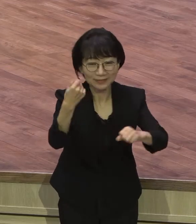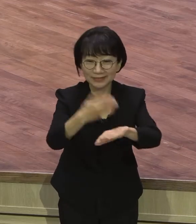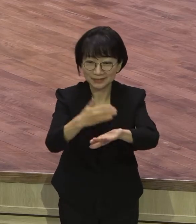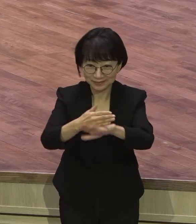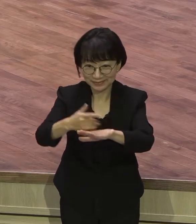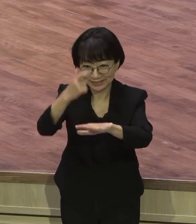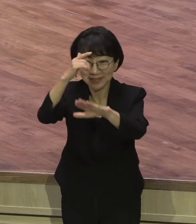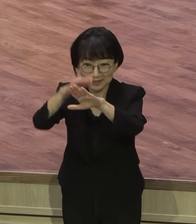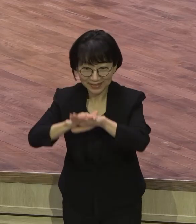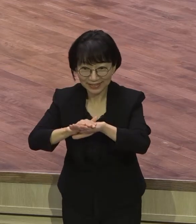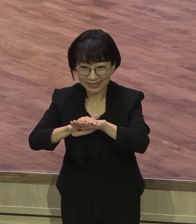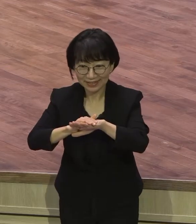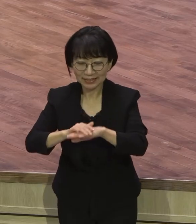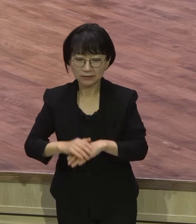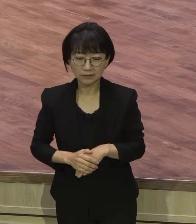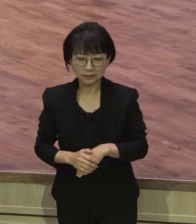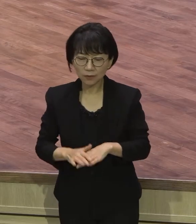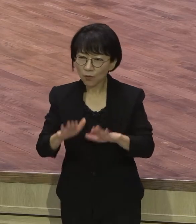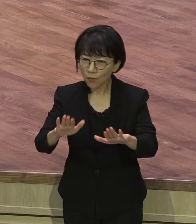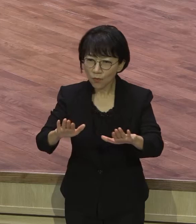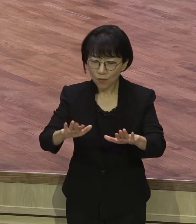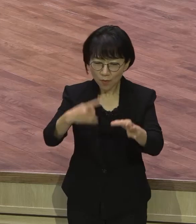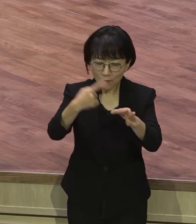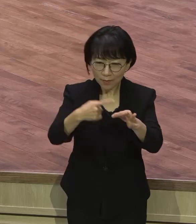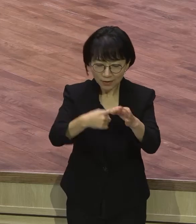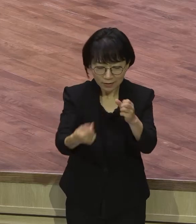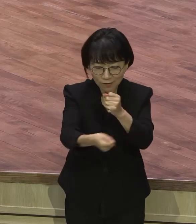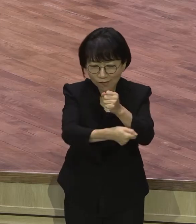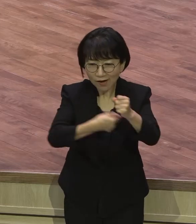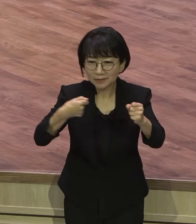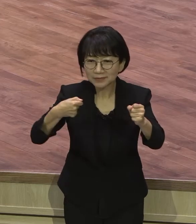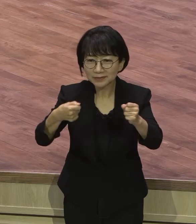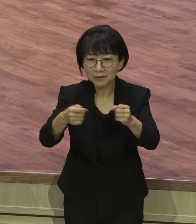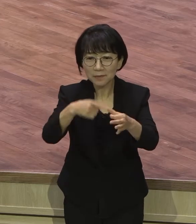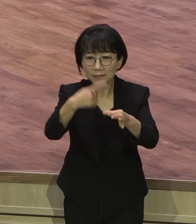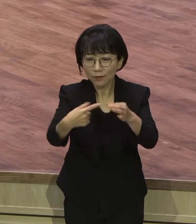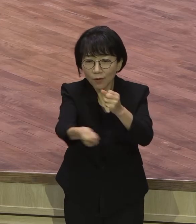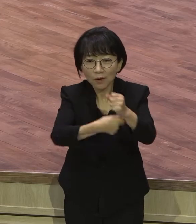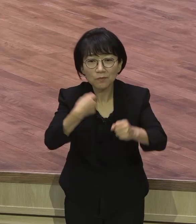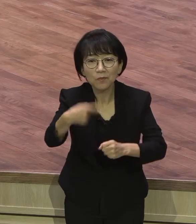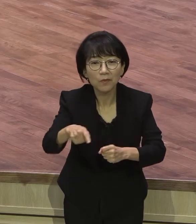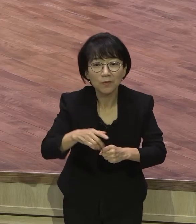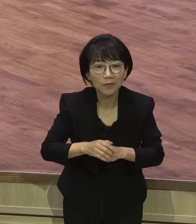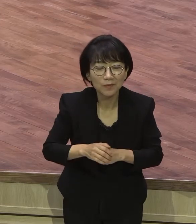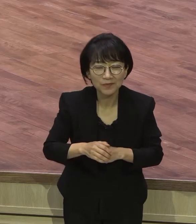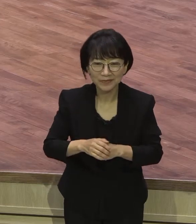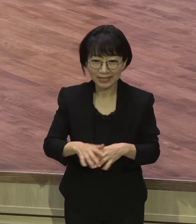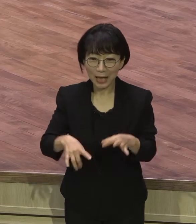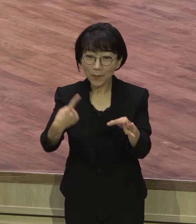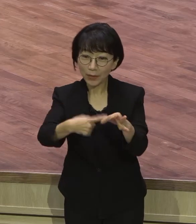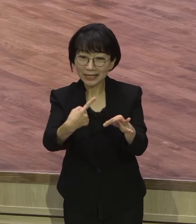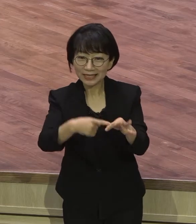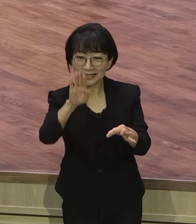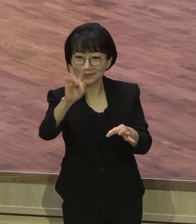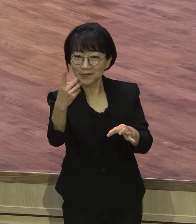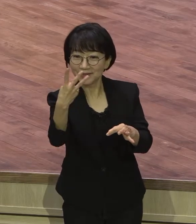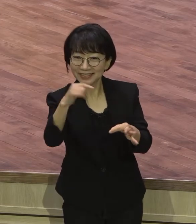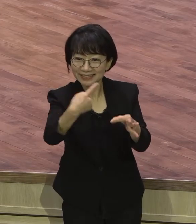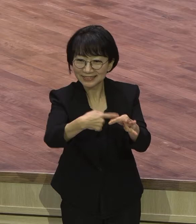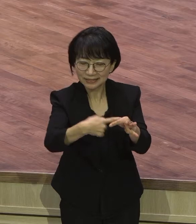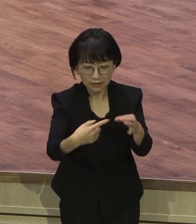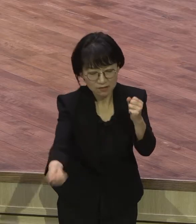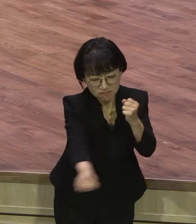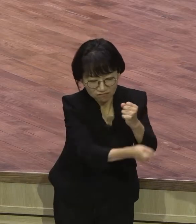하나님께 맥주 감사 주일을 통해서 영광을 돌립니다. 맥주 감사가 뭐냐, 말 그대로 보리를